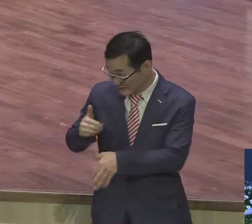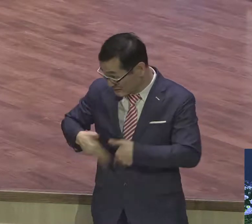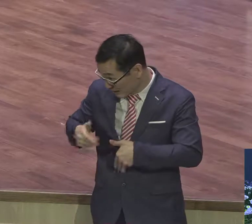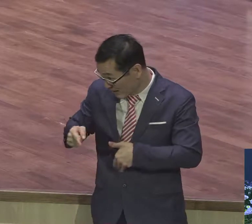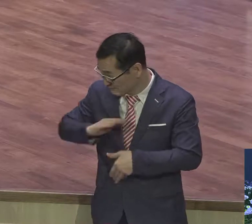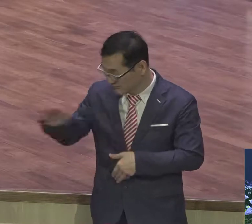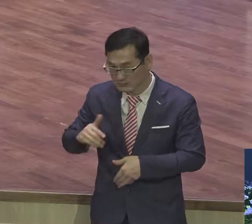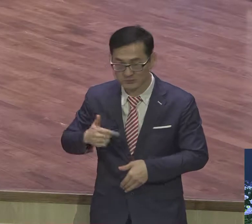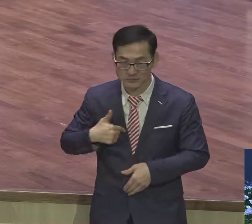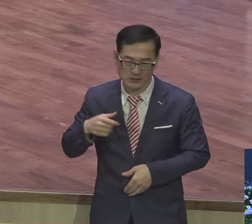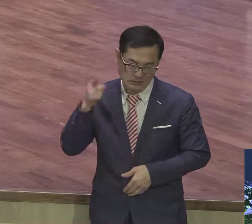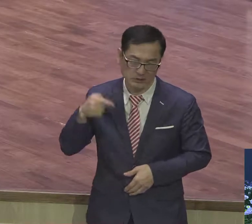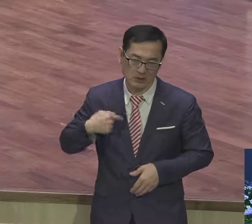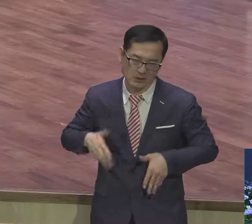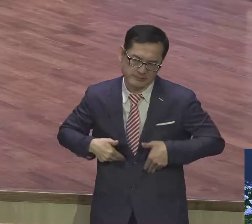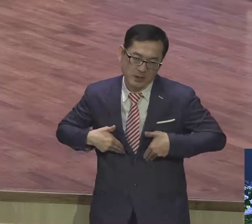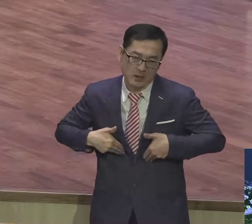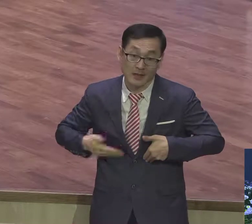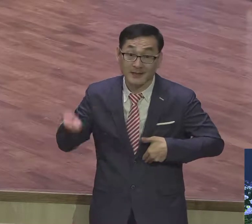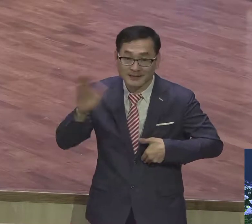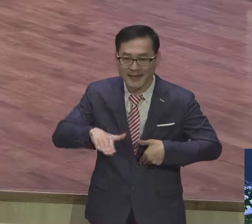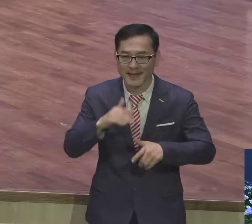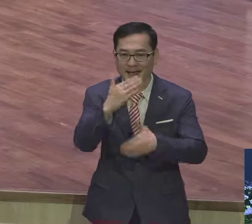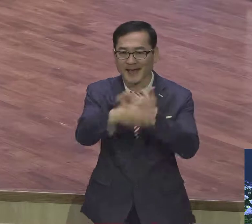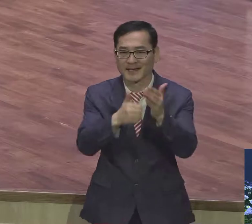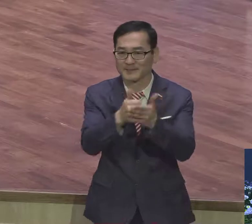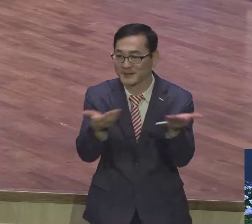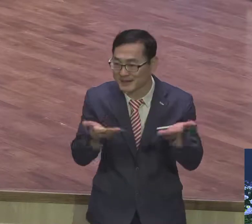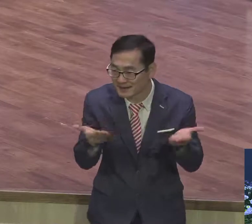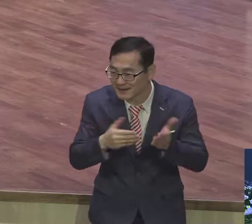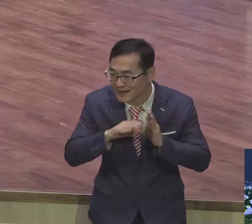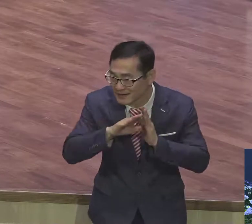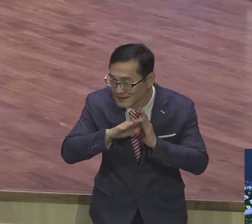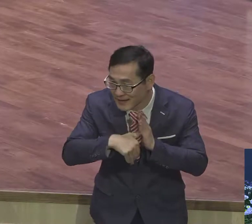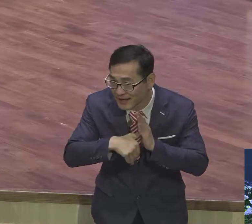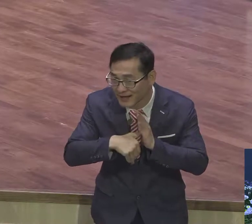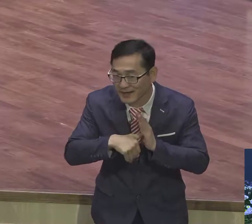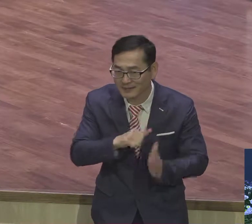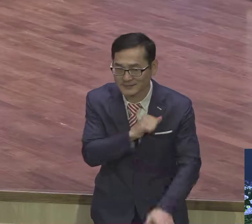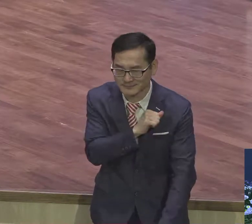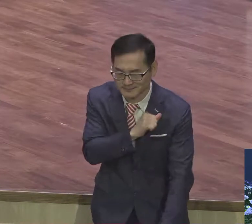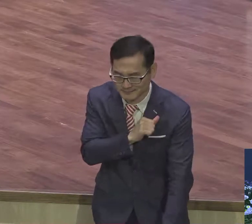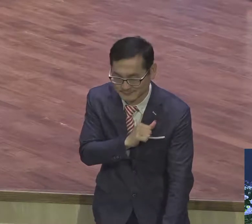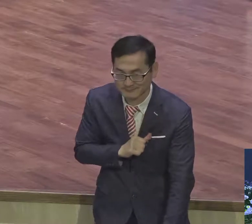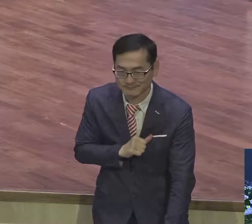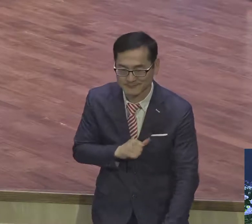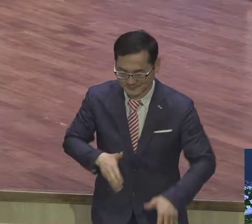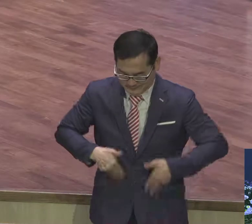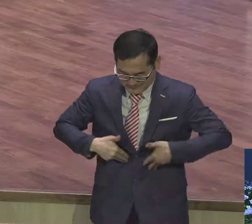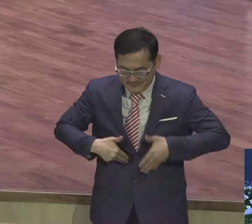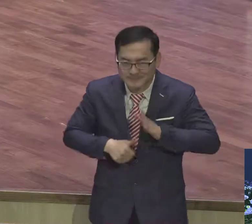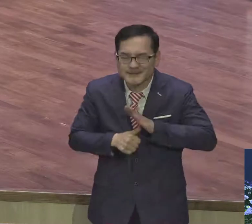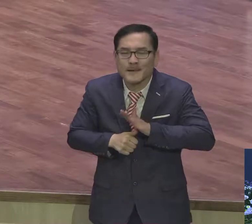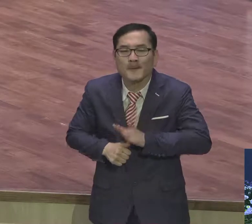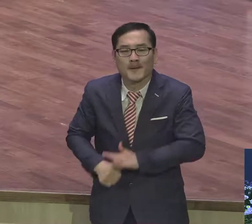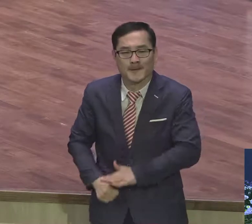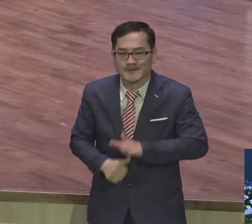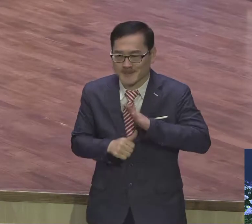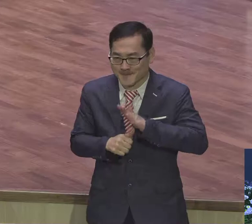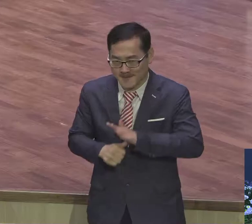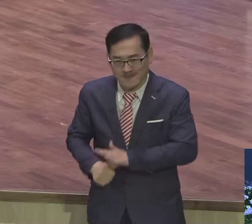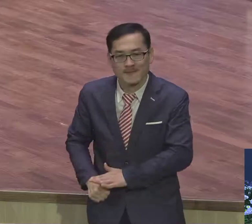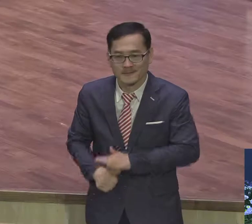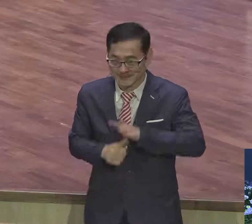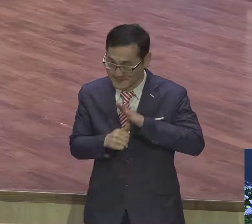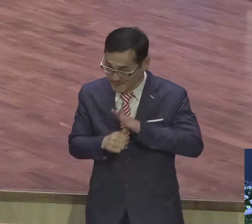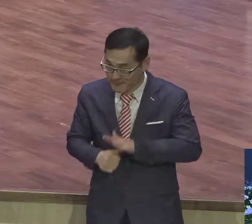하나님이 일에 하나님이 딱 들어가서는요 참습니다 1년이고 2년이고 3년이고 5년이고